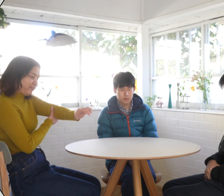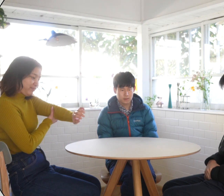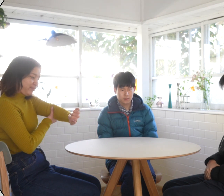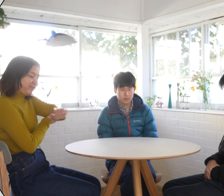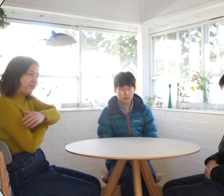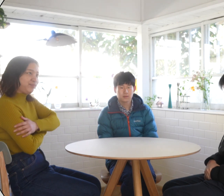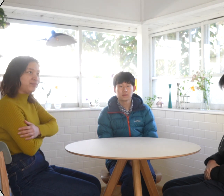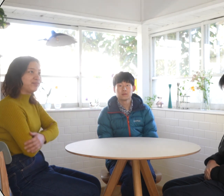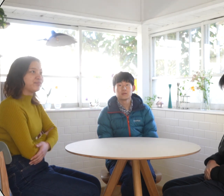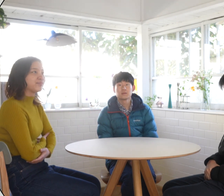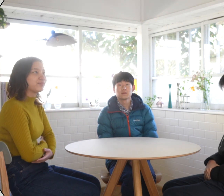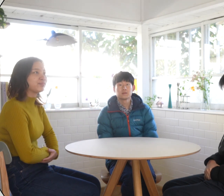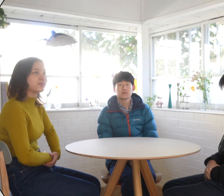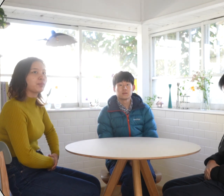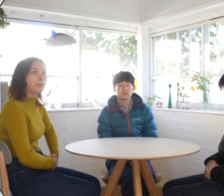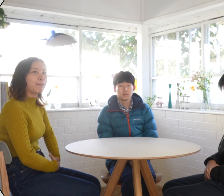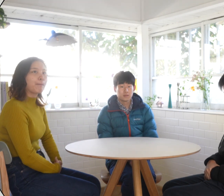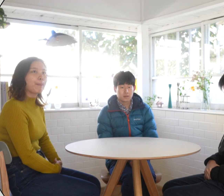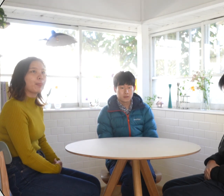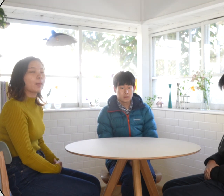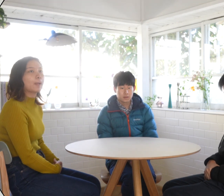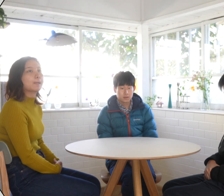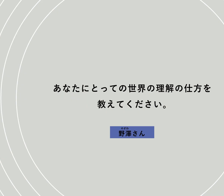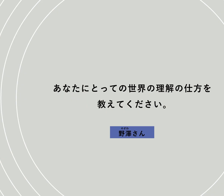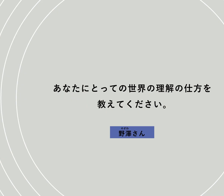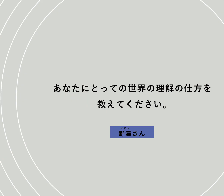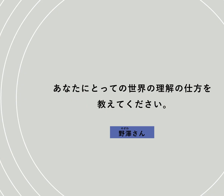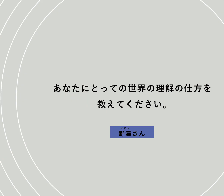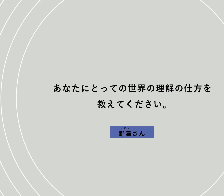ラーニングそれぞれの世界につい